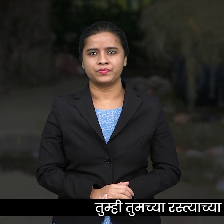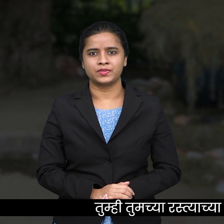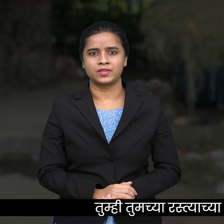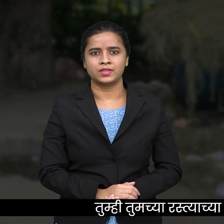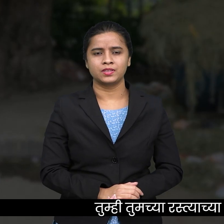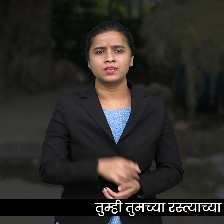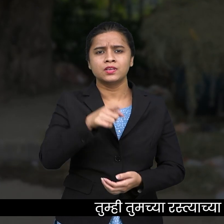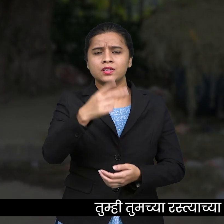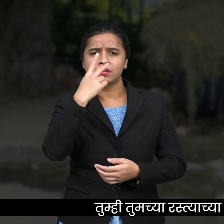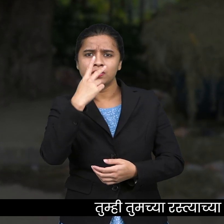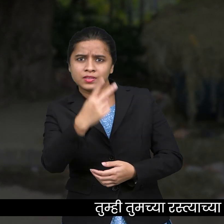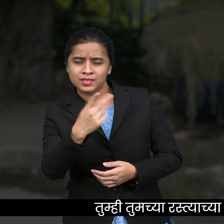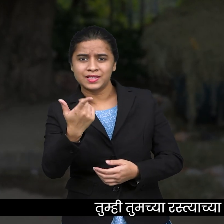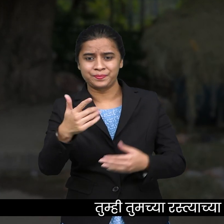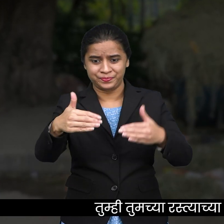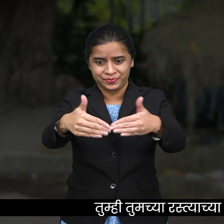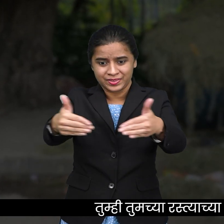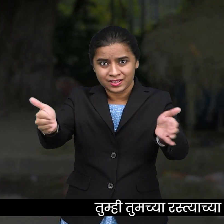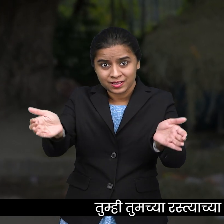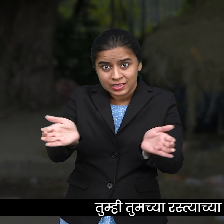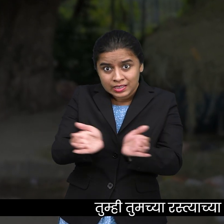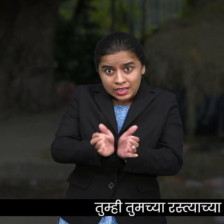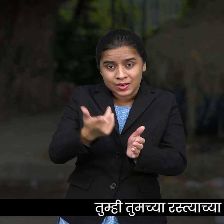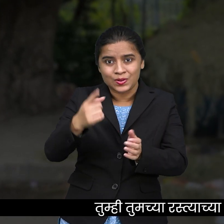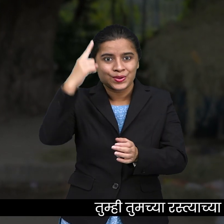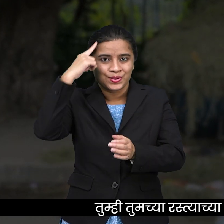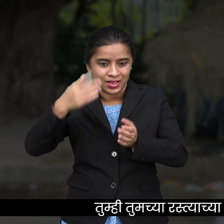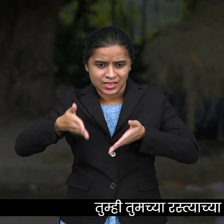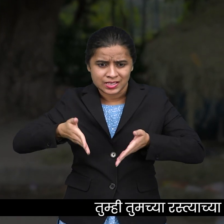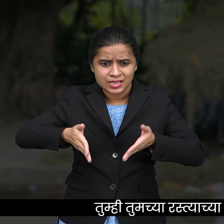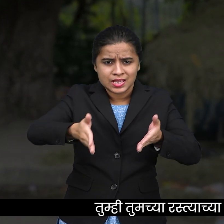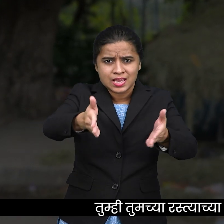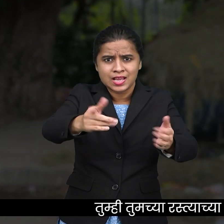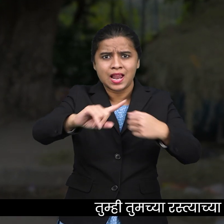तुम्ही तुमच्या रस्त्याच्या शेवटी कचराकुंडी पाहिली आहे का?